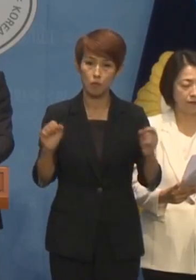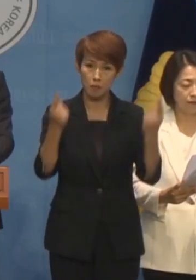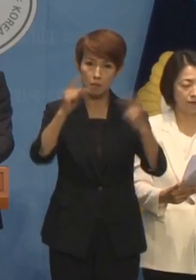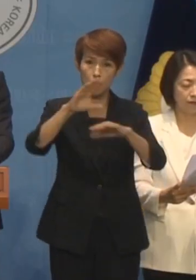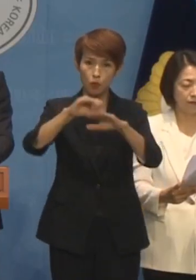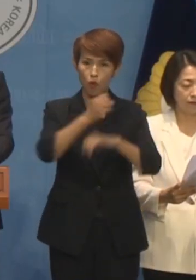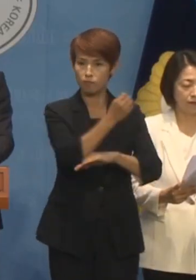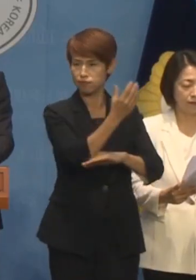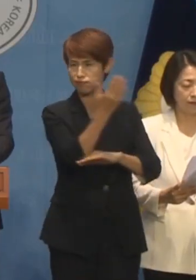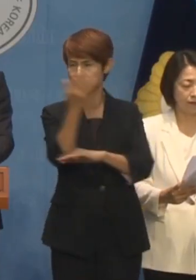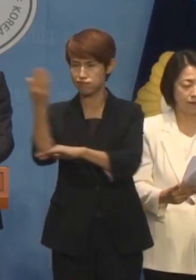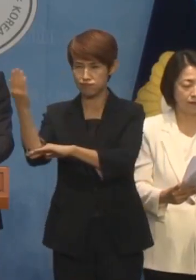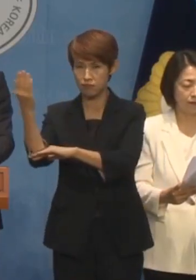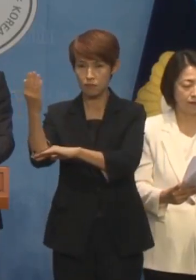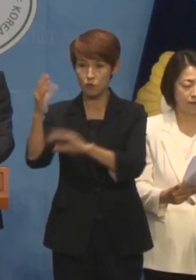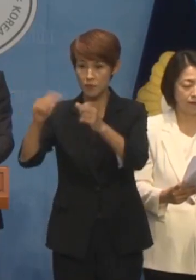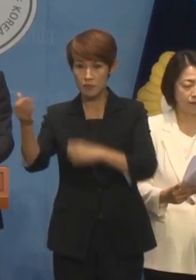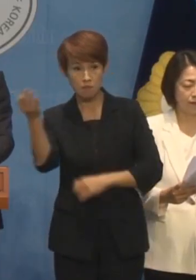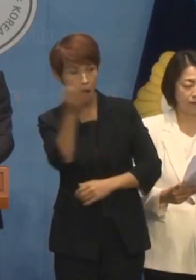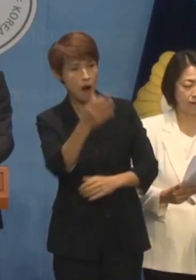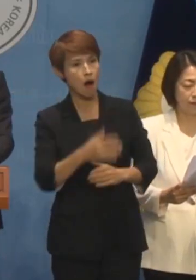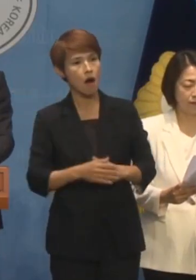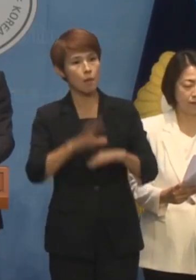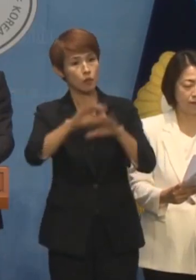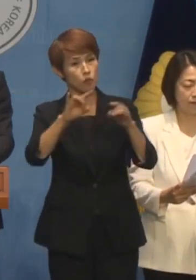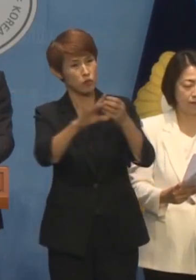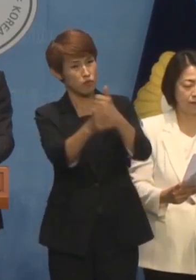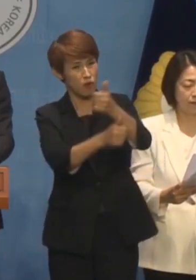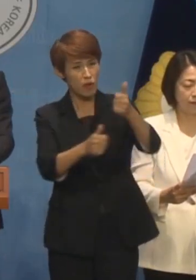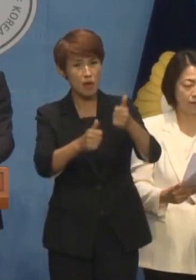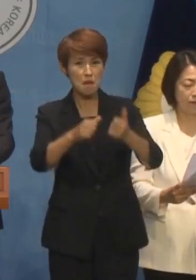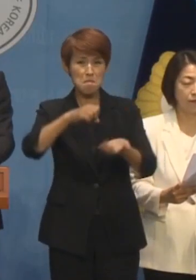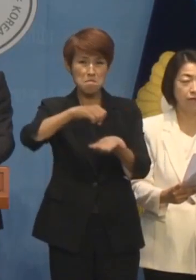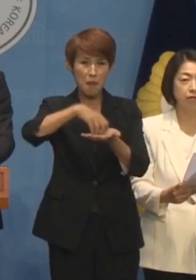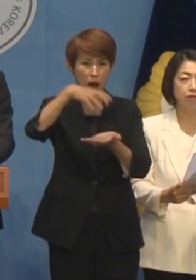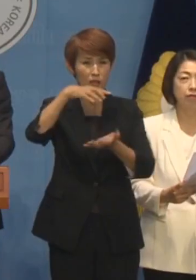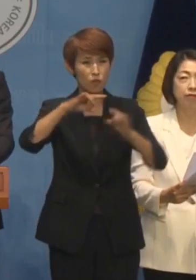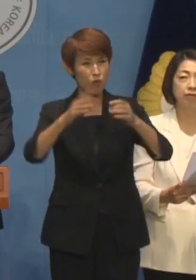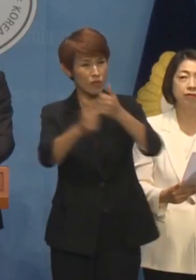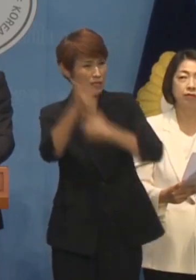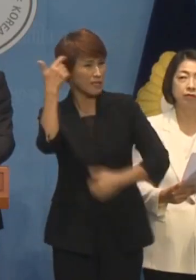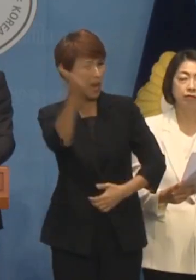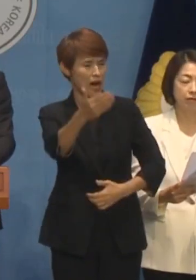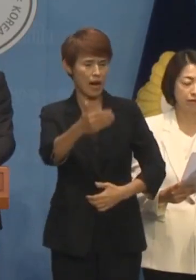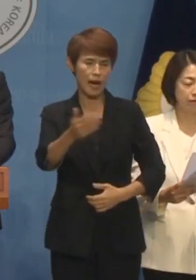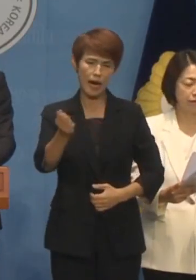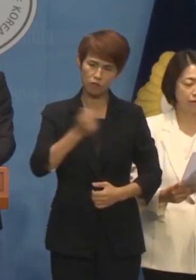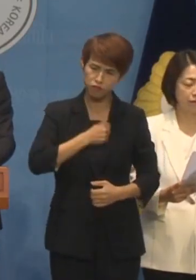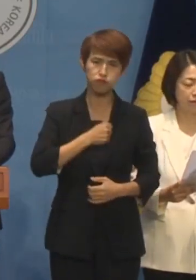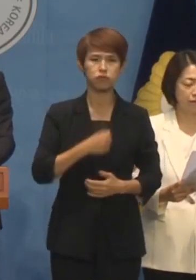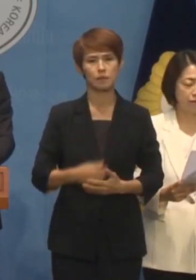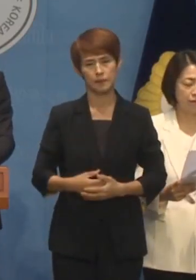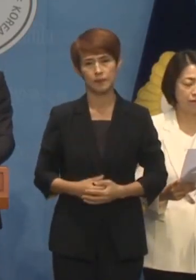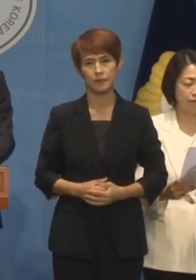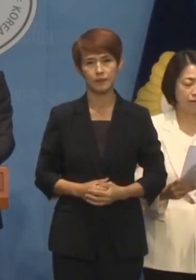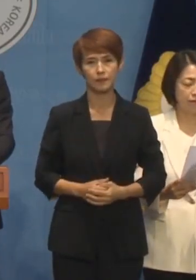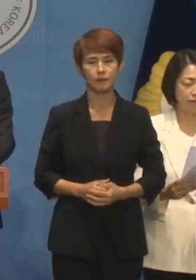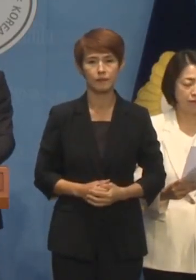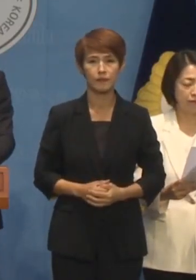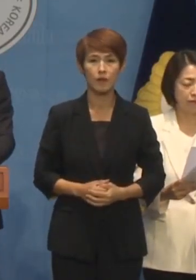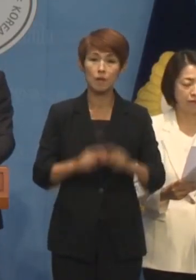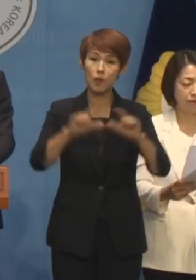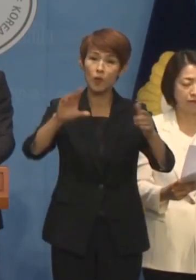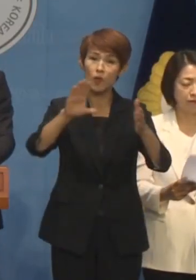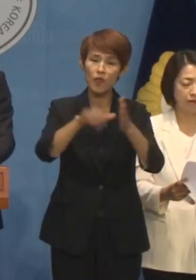보도로 이 사실을 알게 된 국민은 방통위가 빵통위가 되겠다고 혀를 차고 있다. 이뿐만이 아니다.